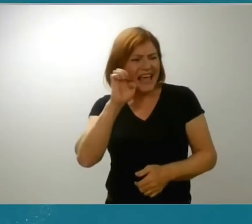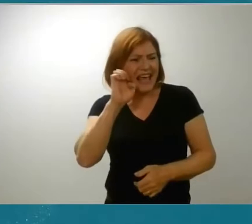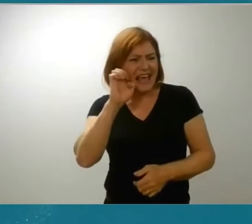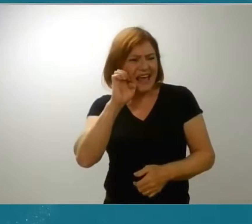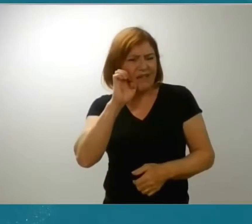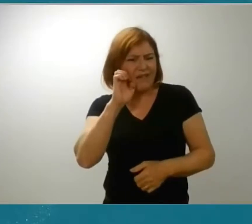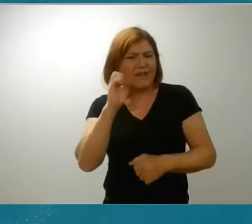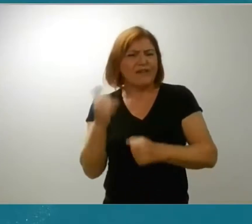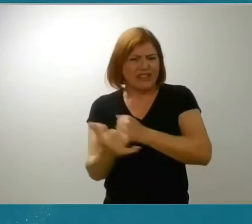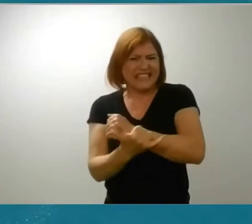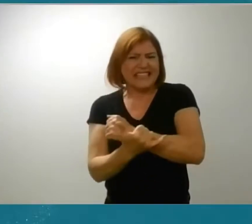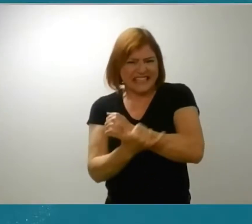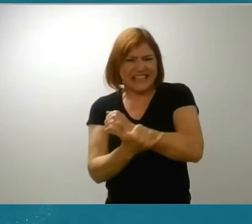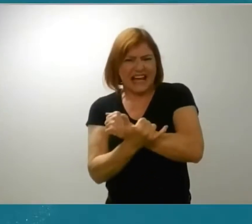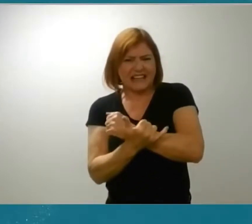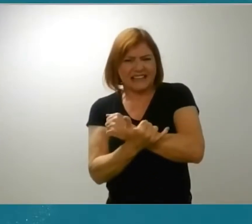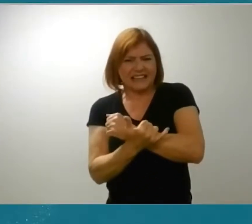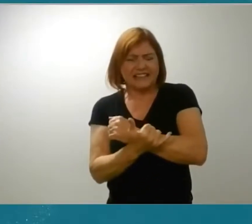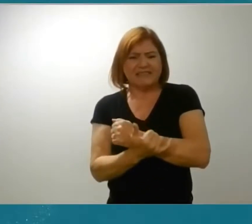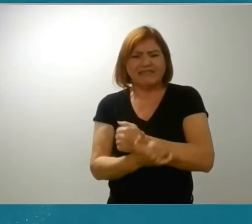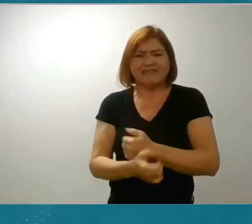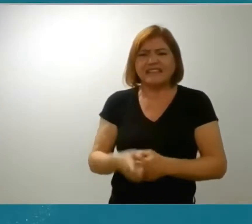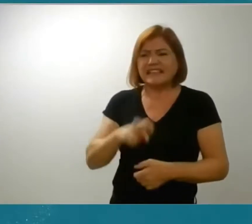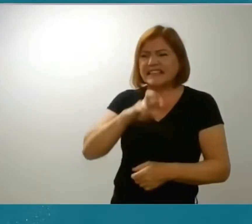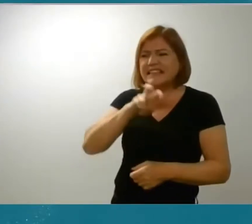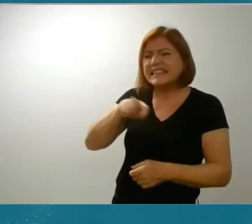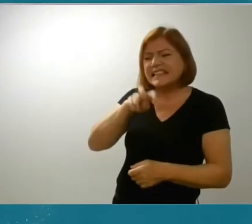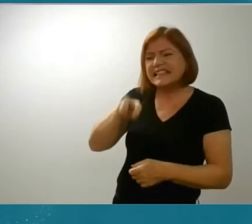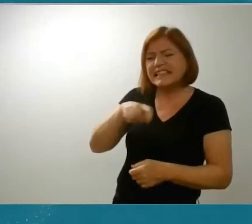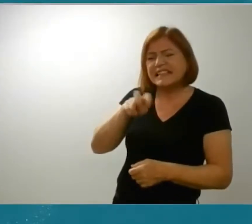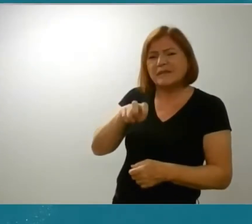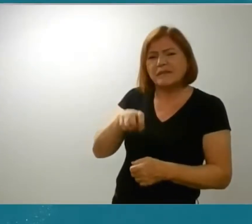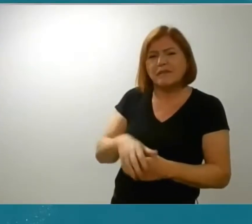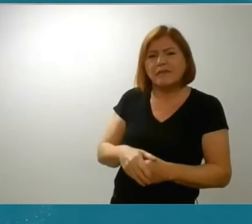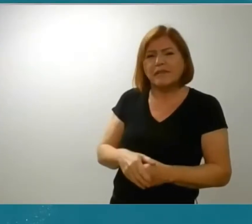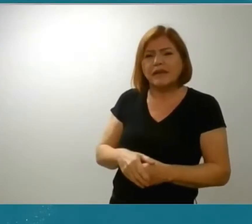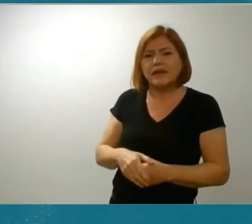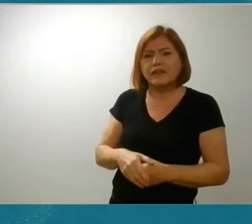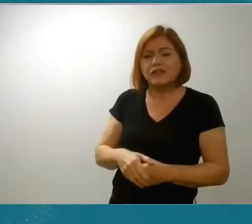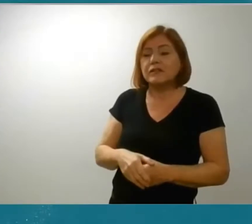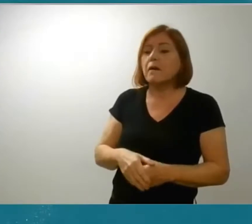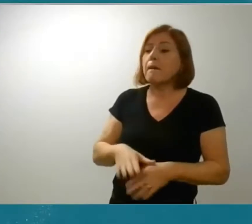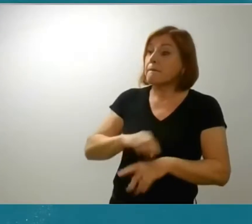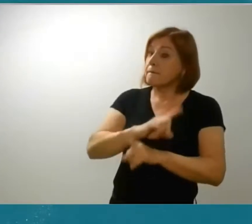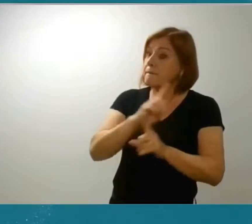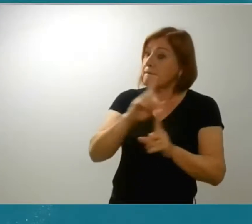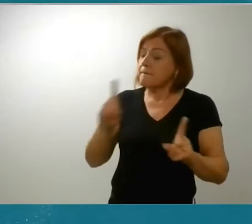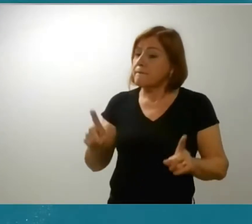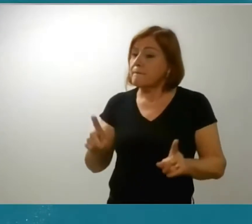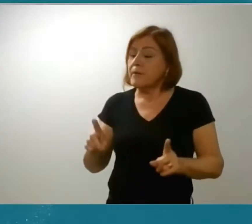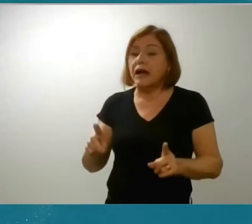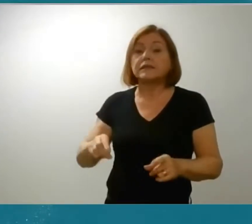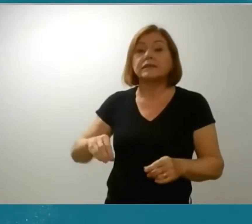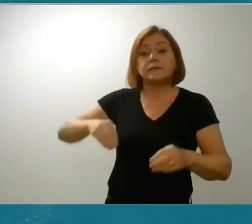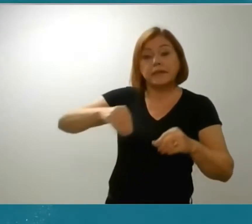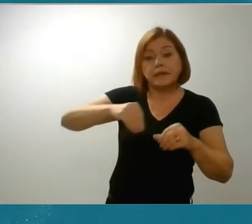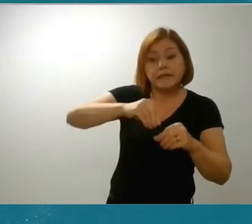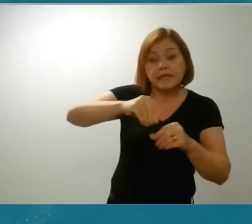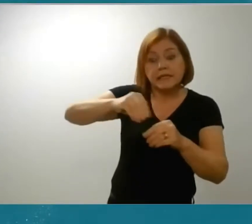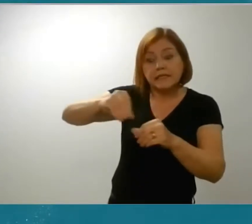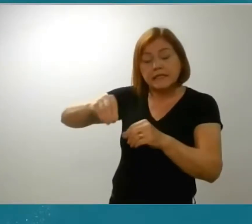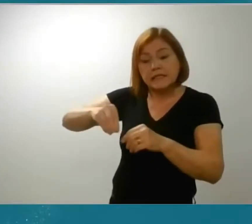o descendente ou a semente que trará a salvação, que esmagará a